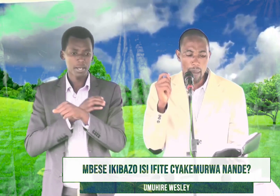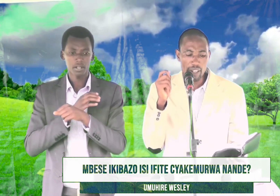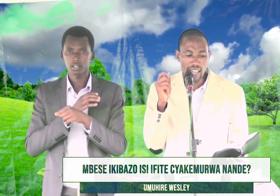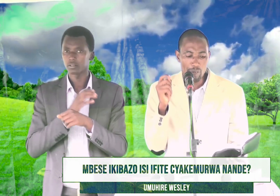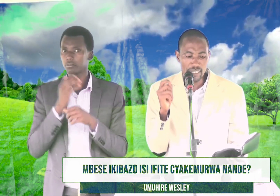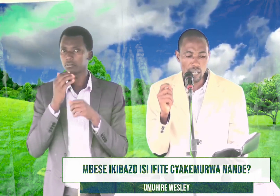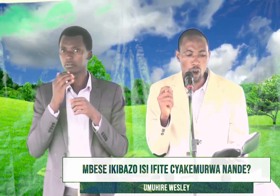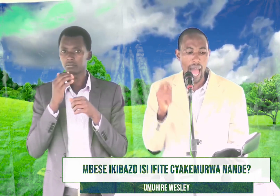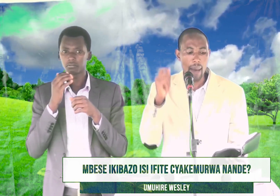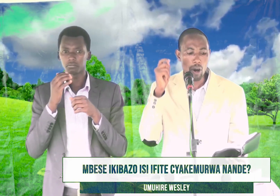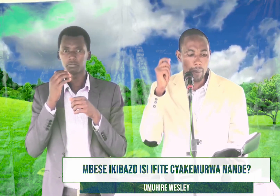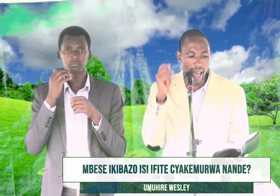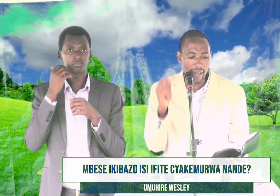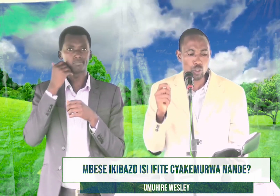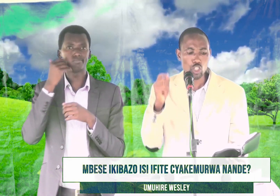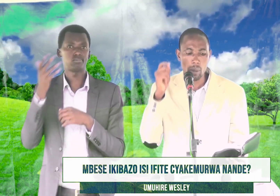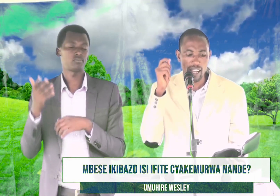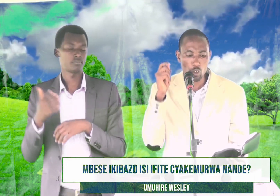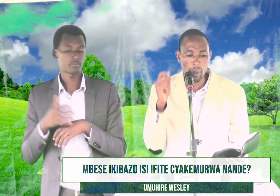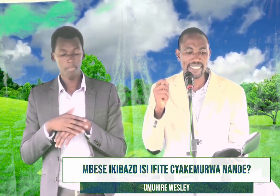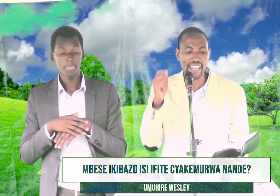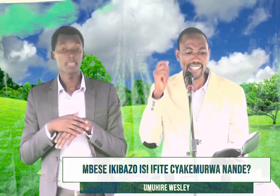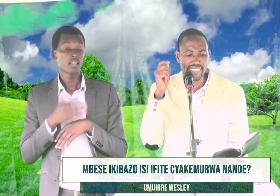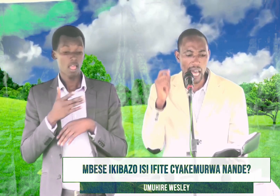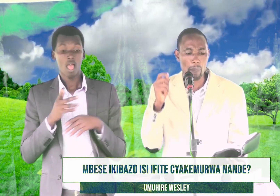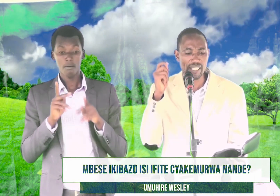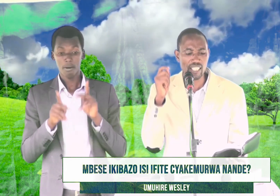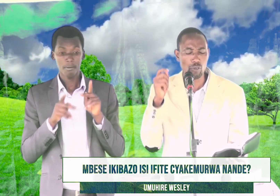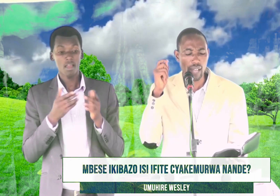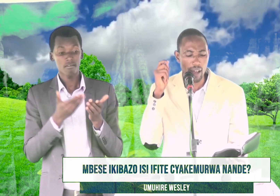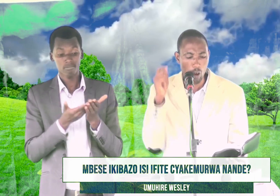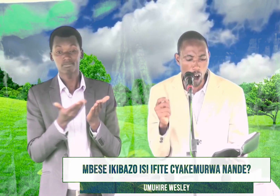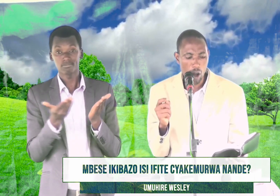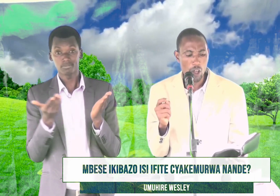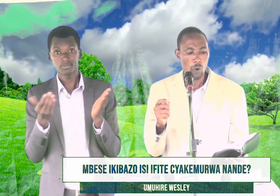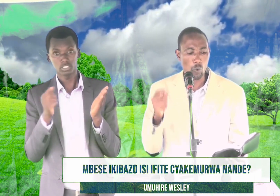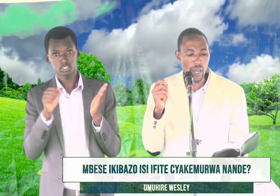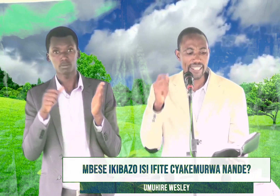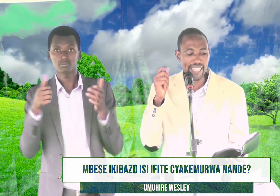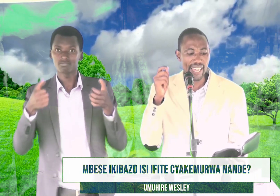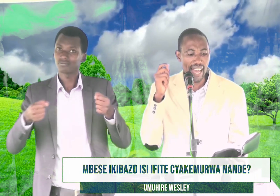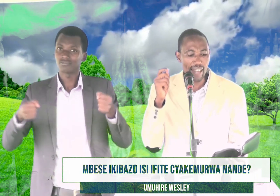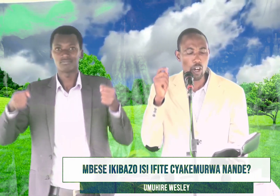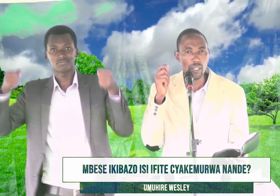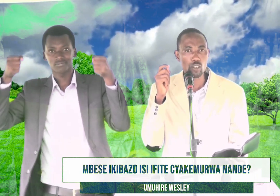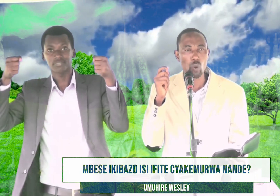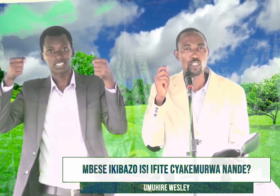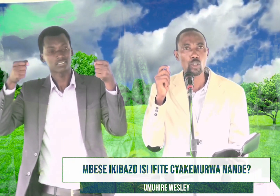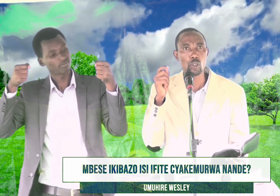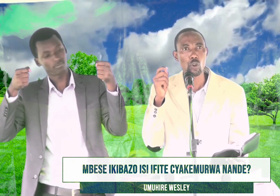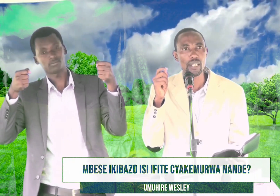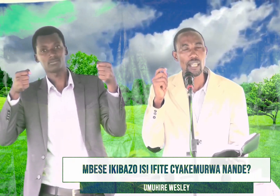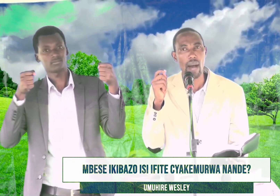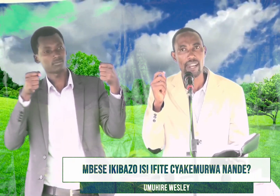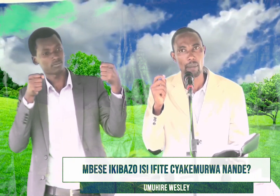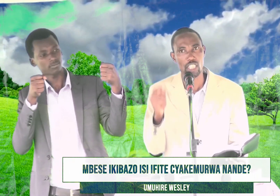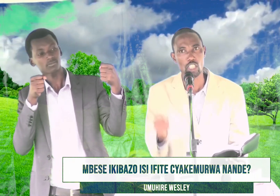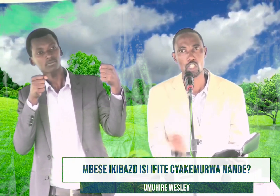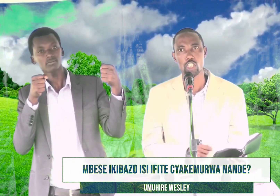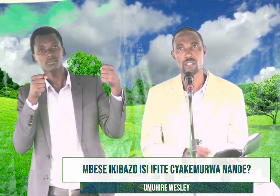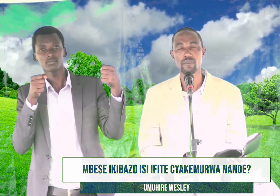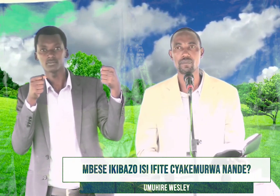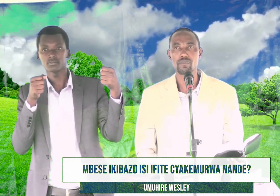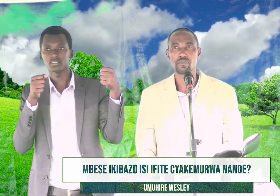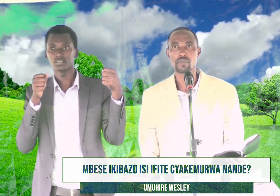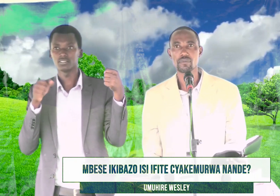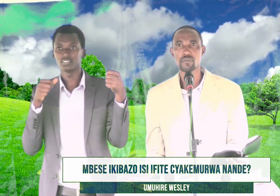iri jambo riravuze ngo abo bantu ushobora kubashyiraho icyapa kivuga ngo wegere hano witwaje ubuntu bw'imana